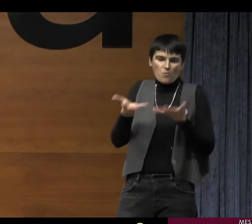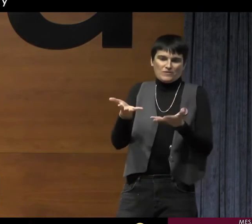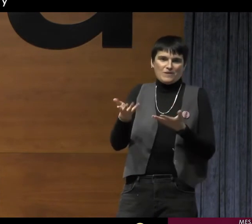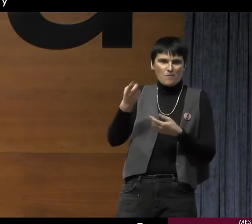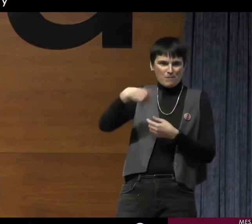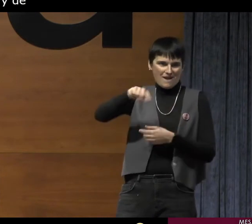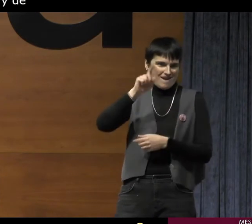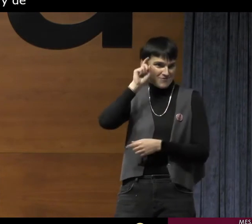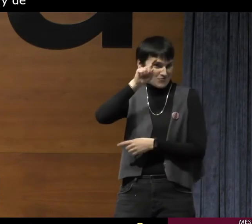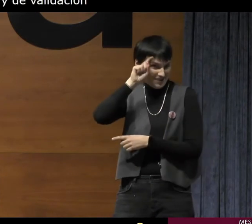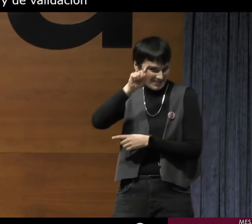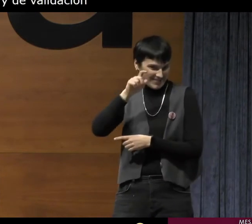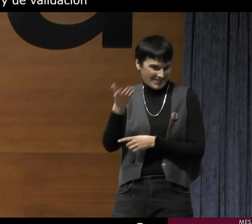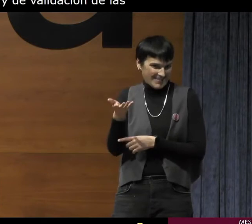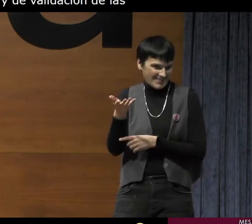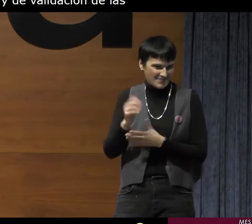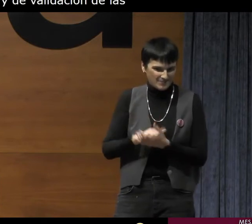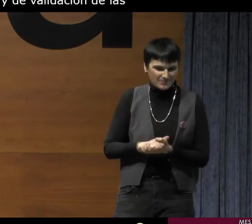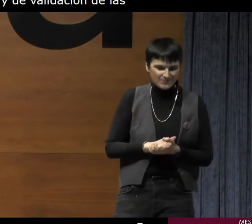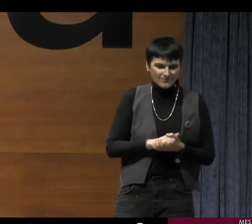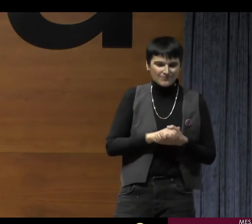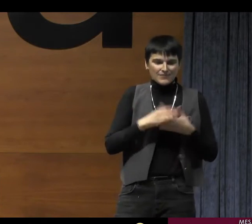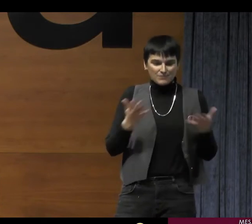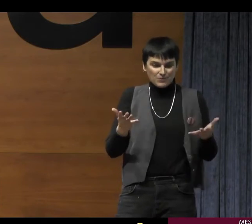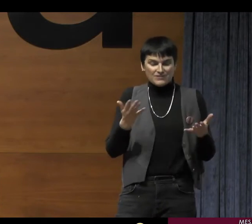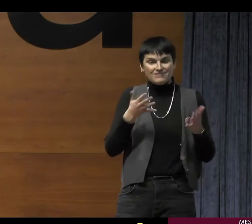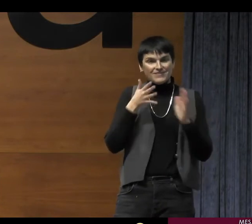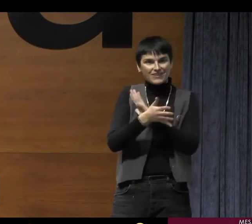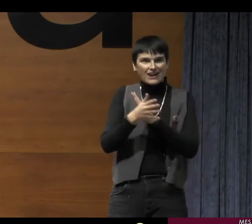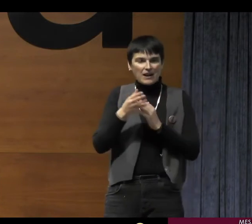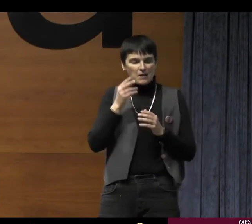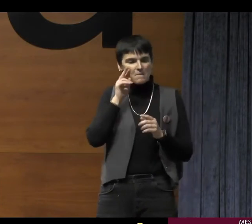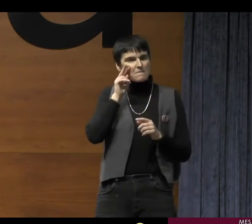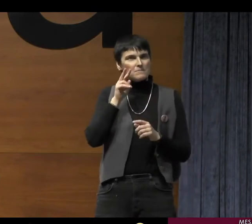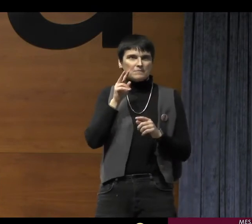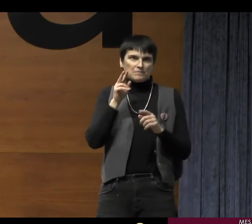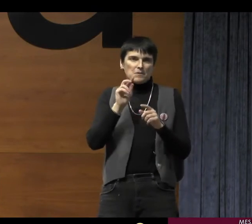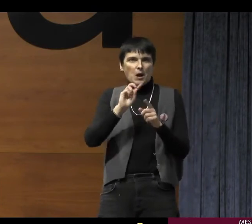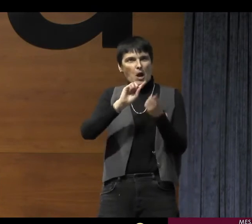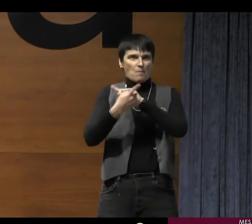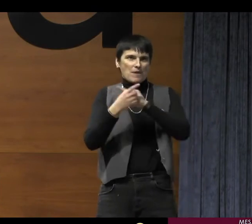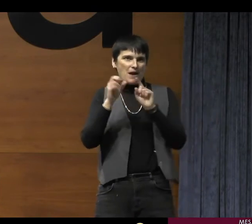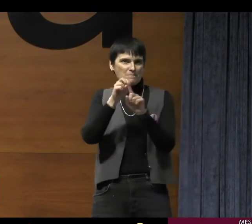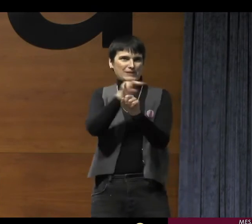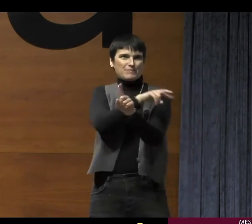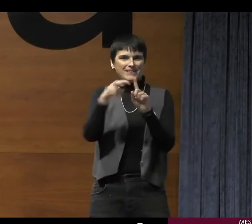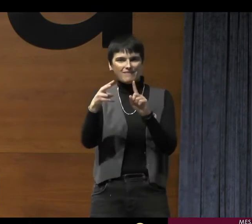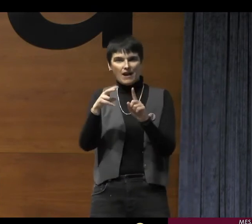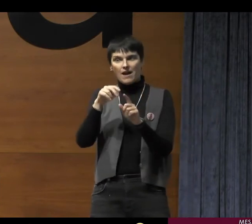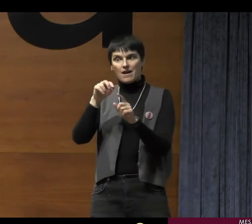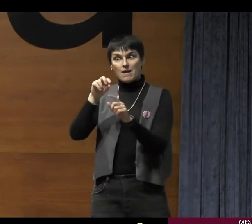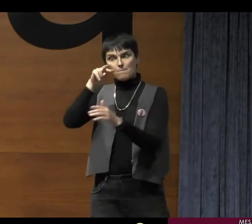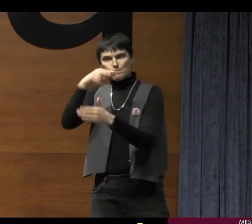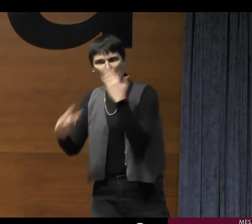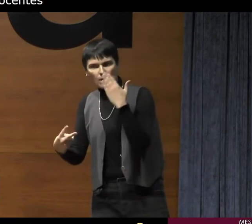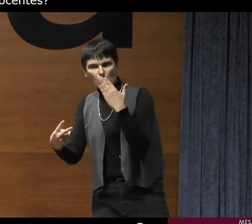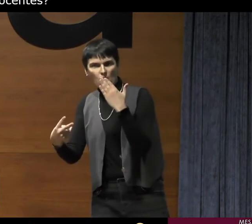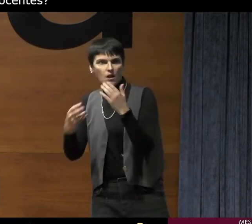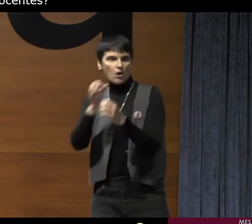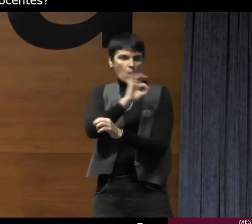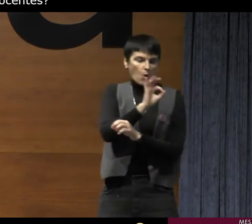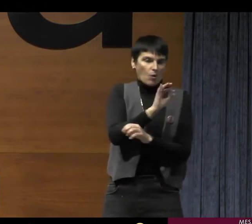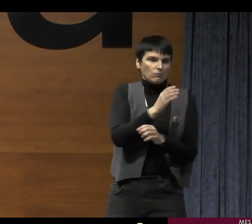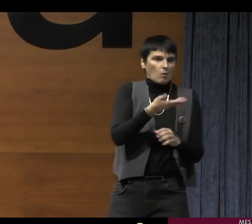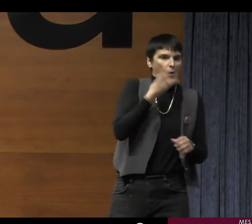herencia. ¿Cómo podemos ayudar a las docentes? Pues es importante cambiar